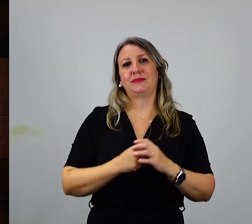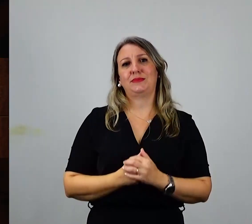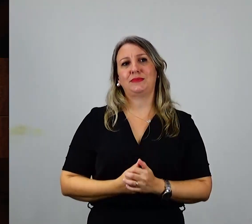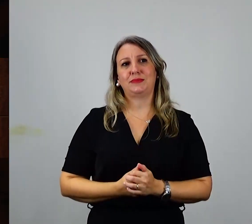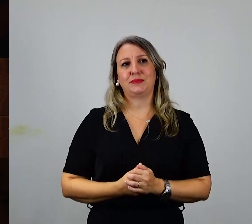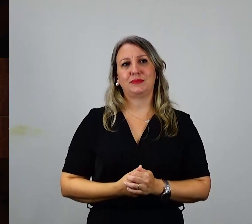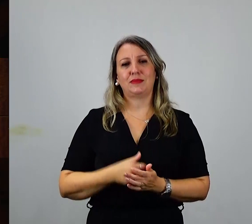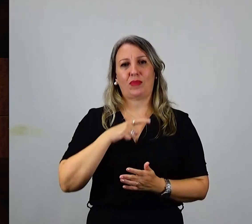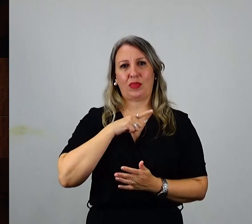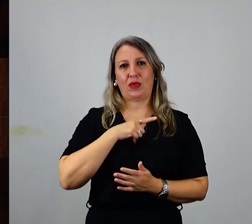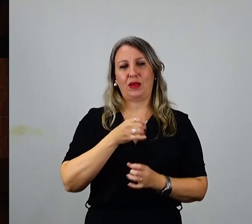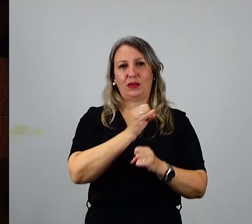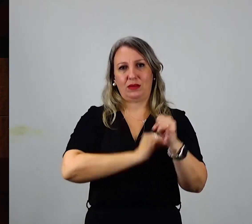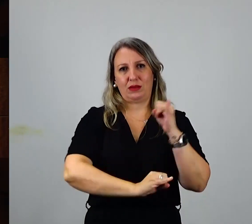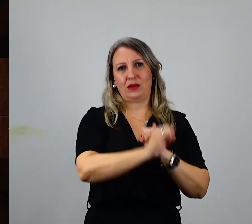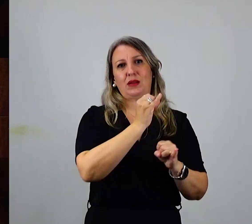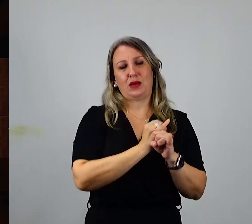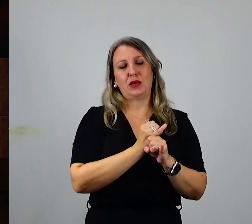Vocês,